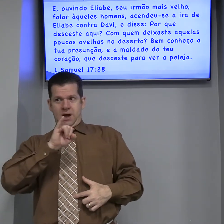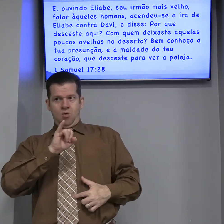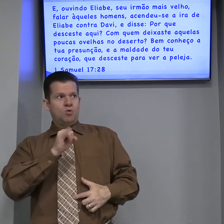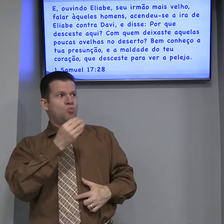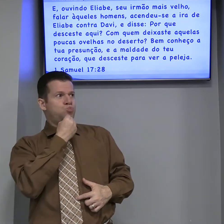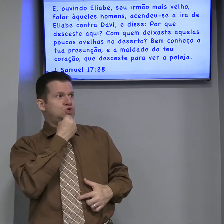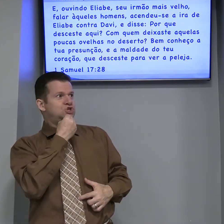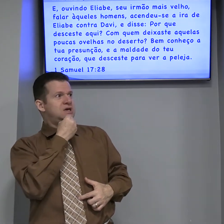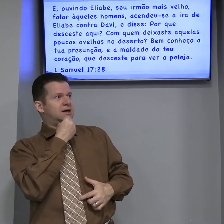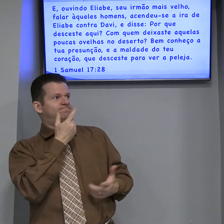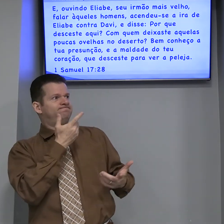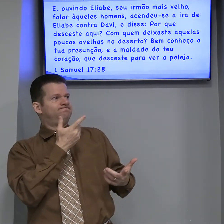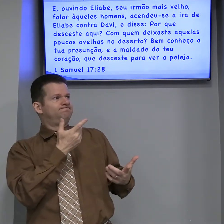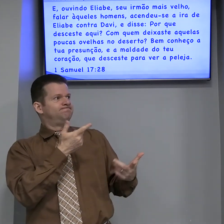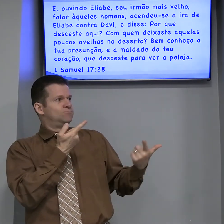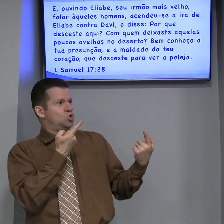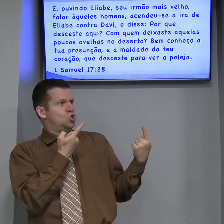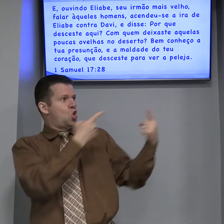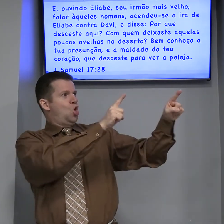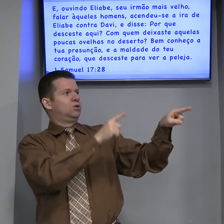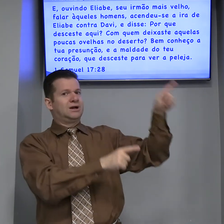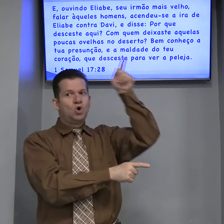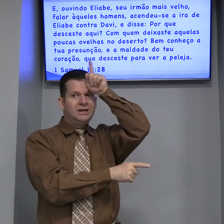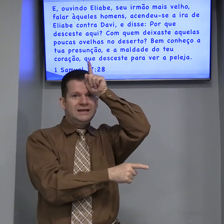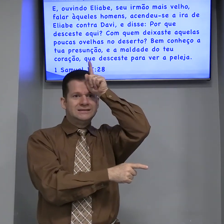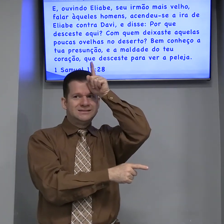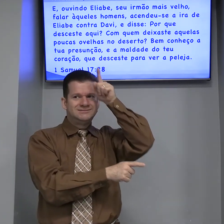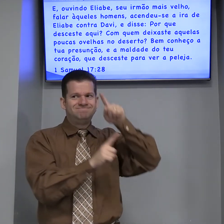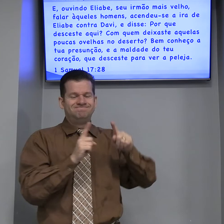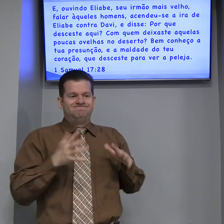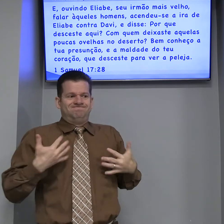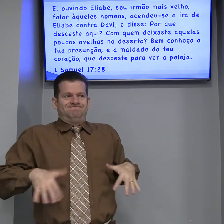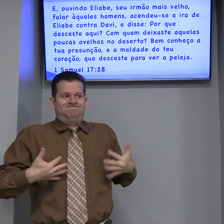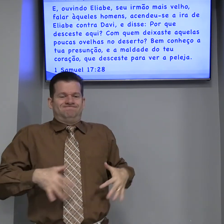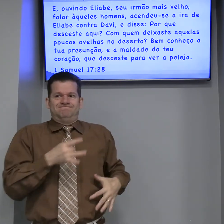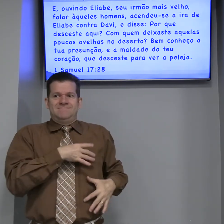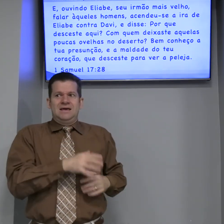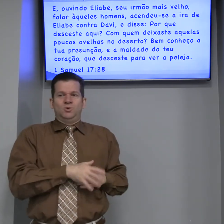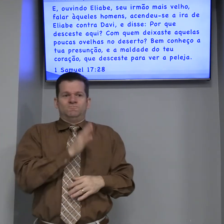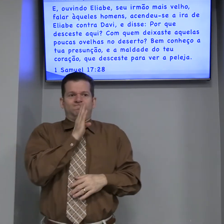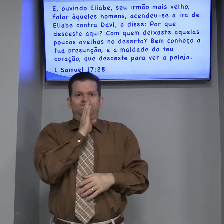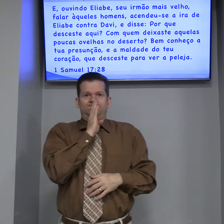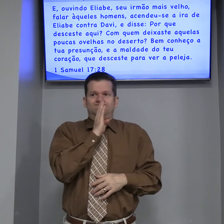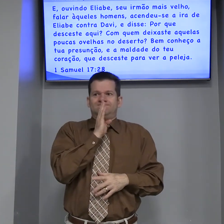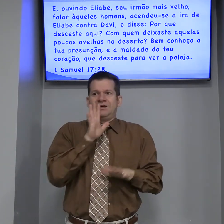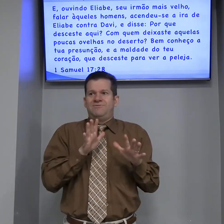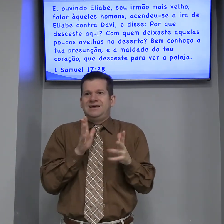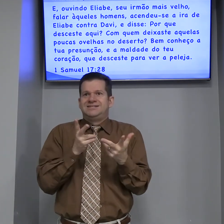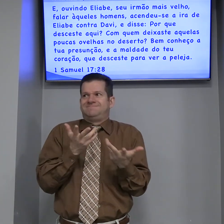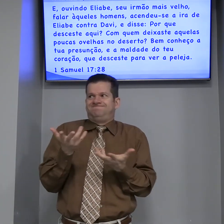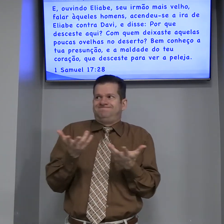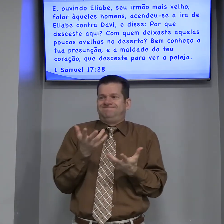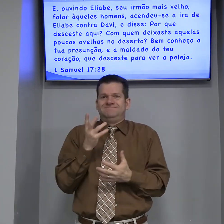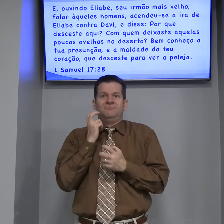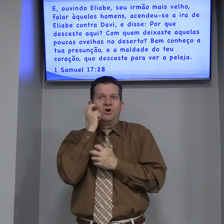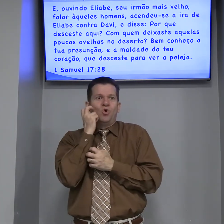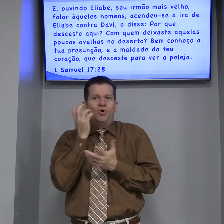irmão podia contra Golias, medo, talvez vergonha,